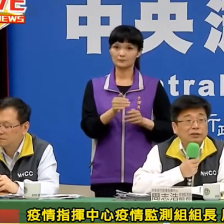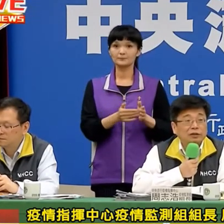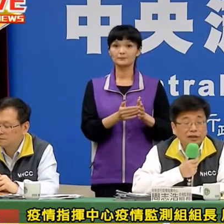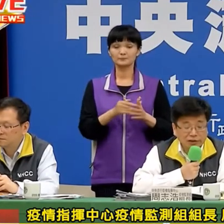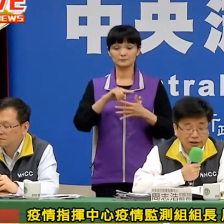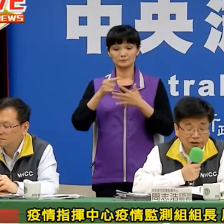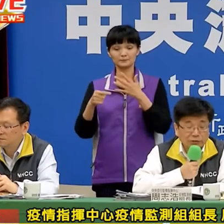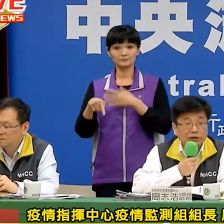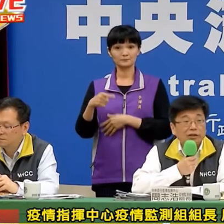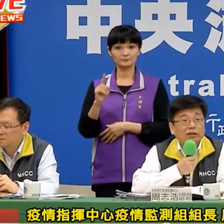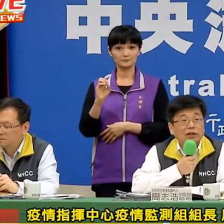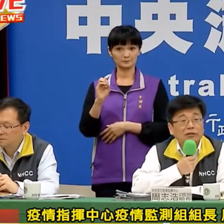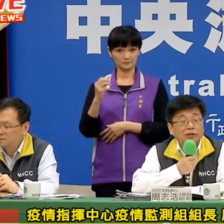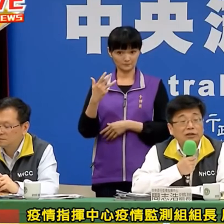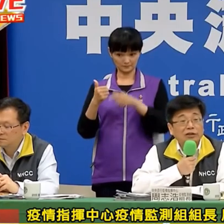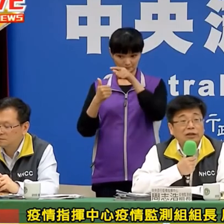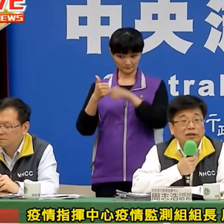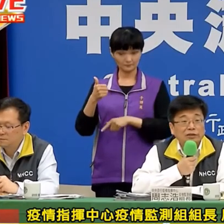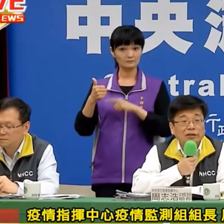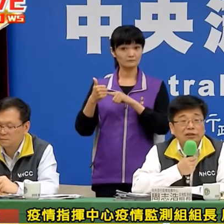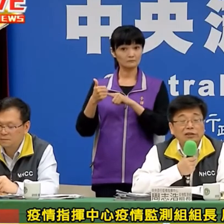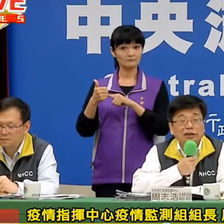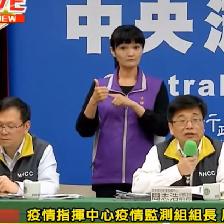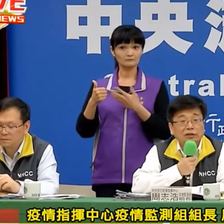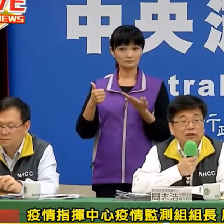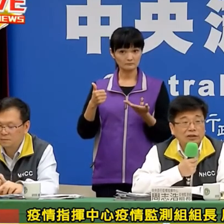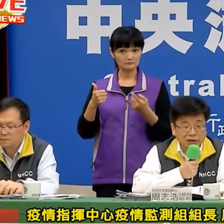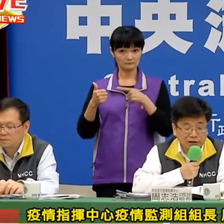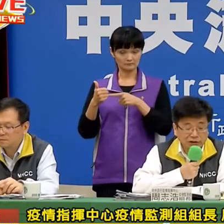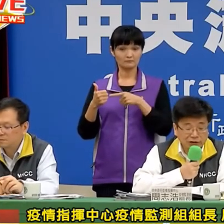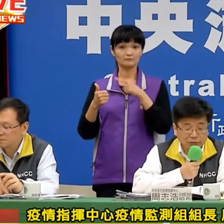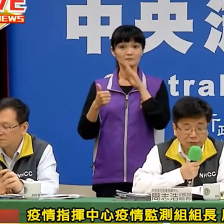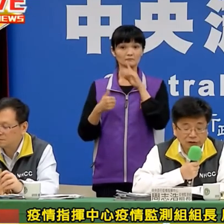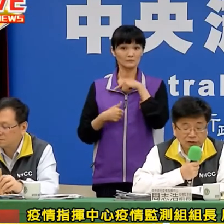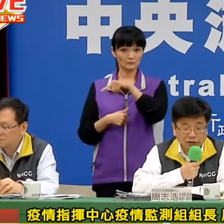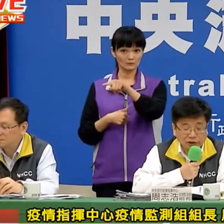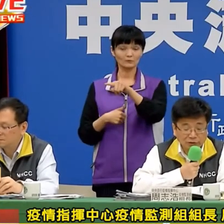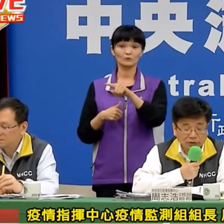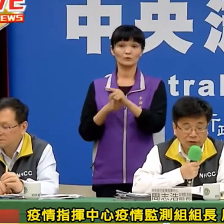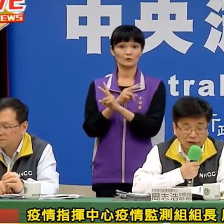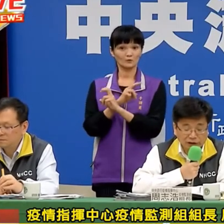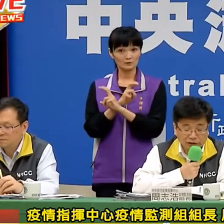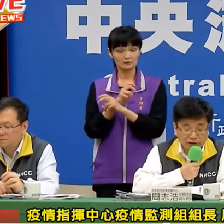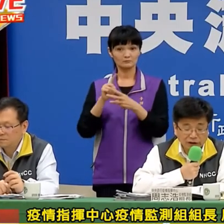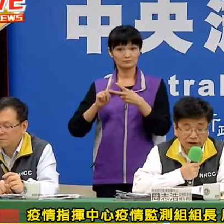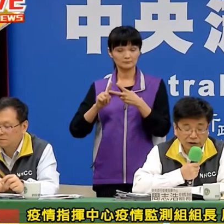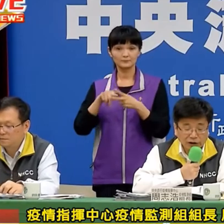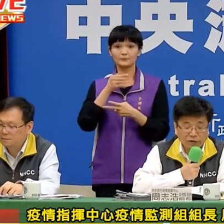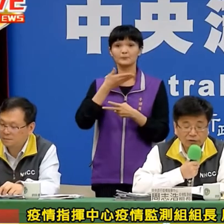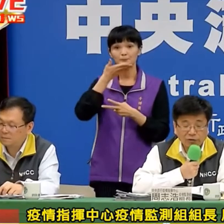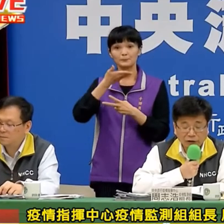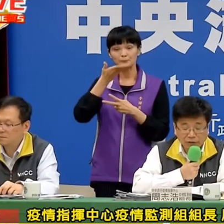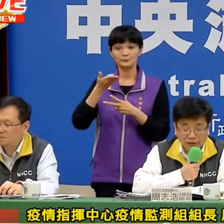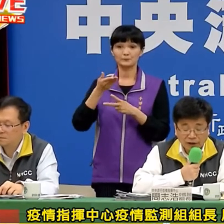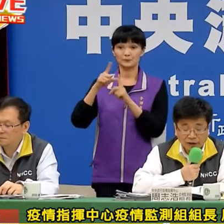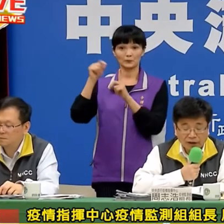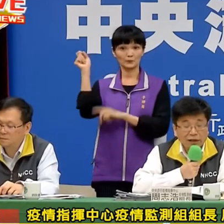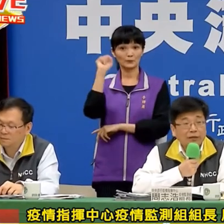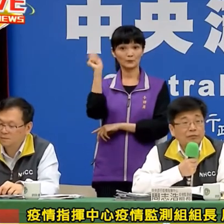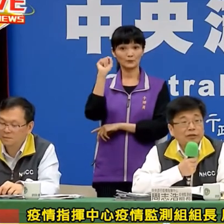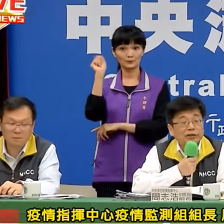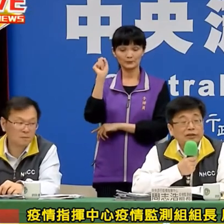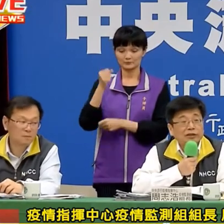如果各位记得的话，他是一位到那个奥地利然后跟捷克这地部分旅游的一个导游。